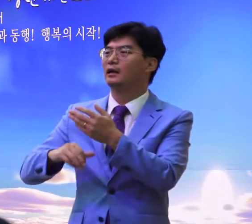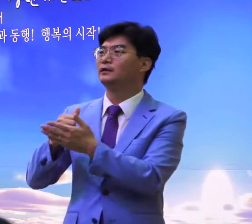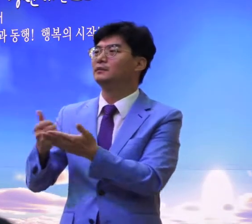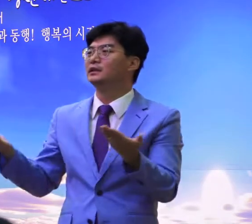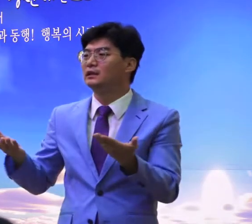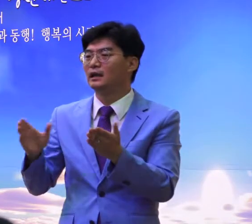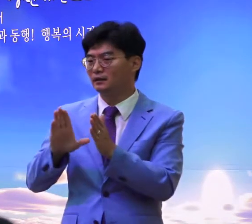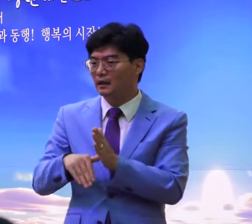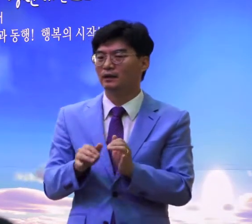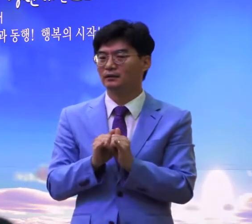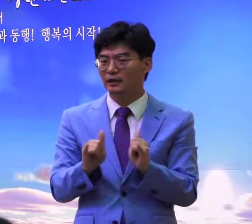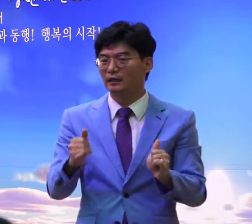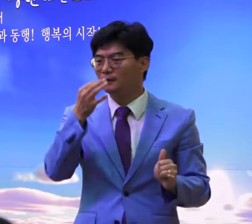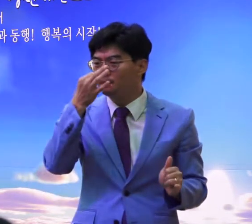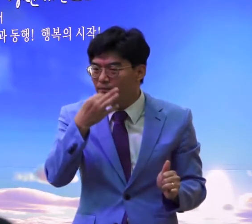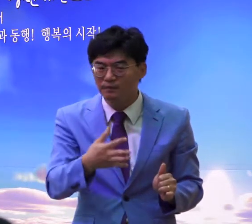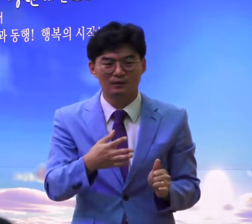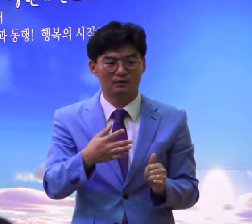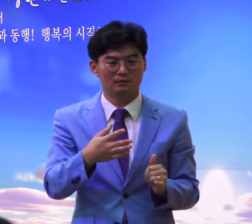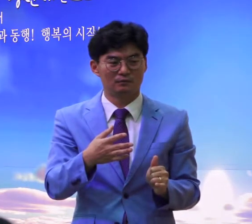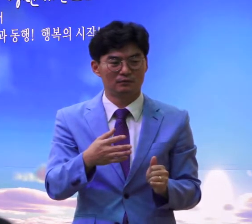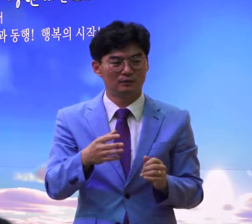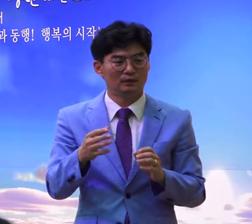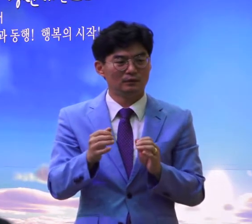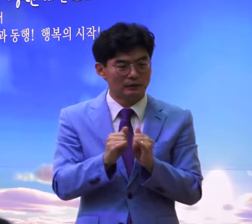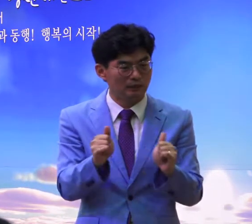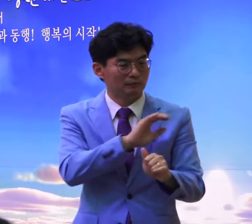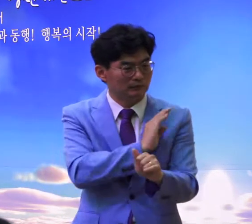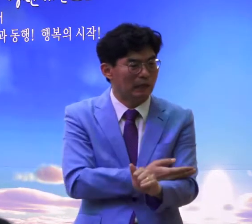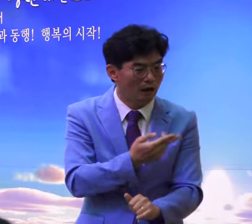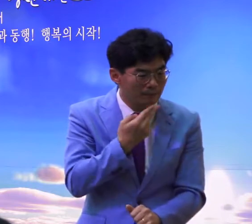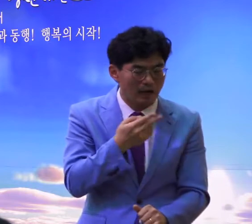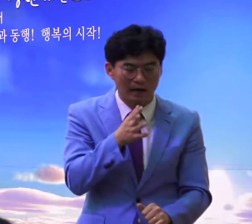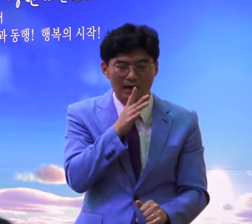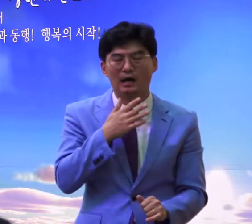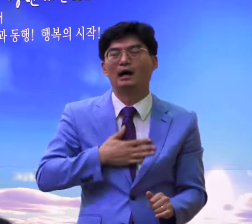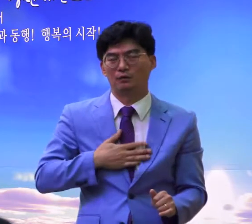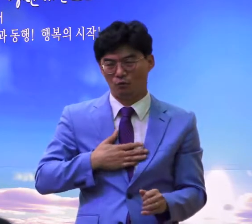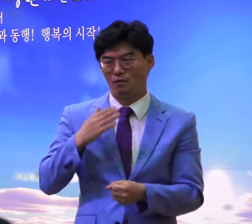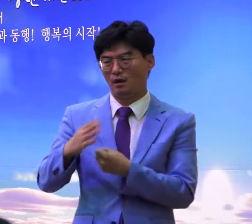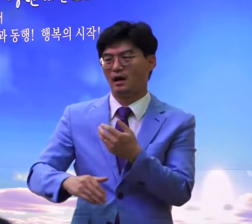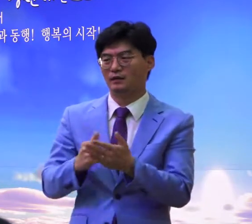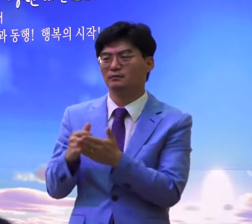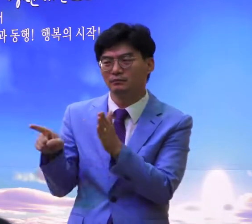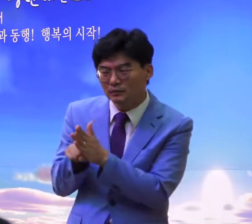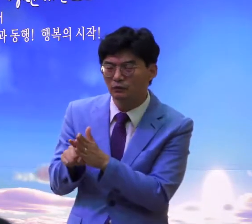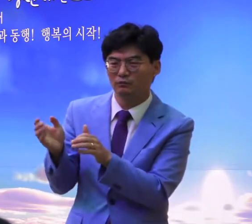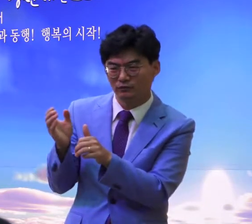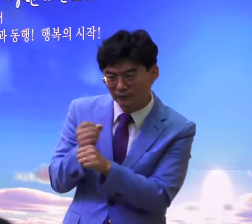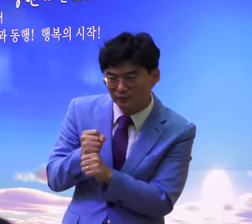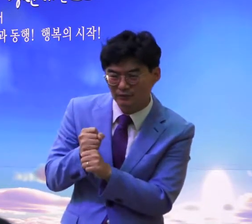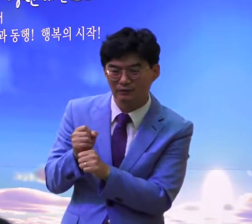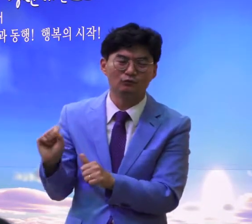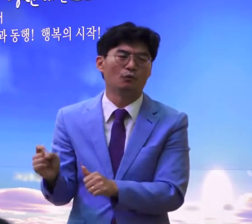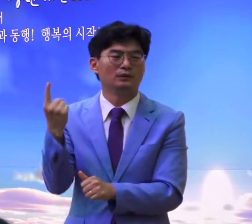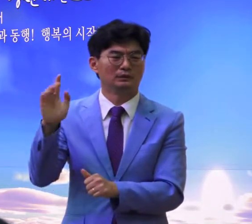속에서 우리는 하나님을 바라보고 하나님 앞에 회개하고 하나님께 돌아가야 한다는 것을 늘 느낍니다. 이 시간 함께